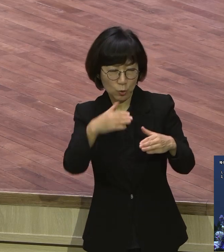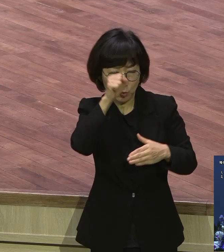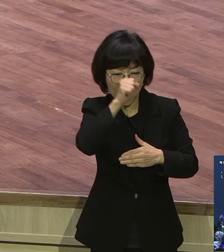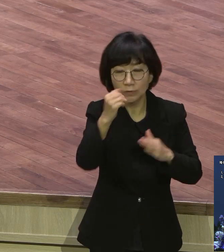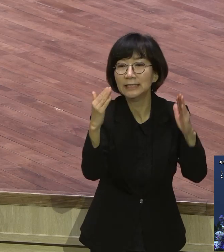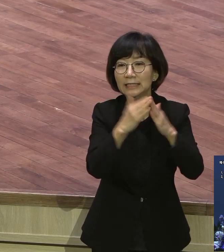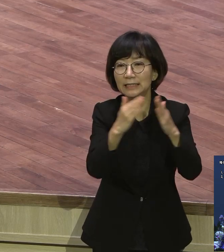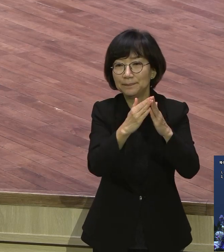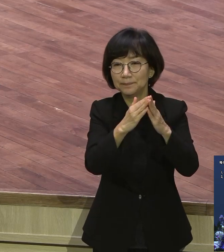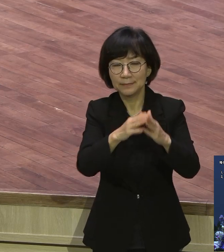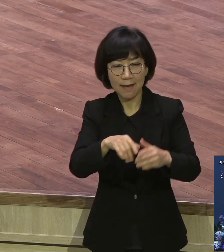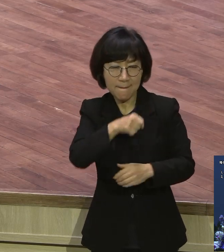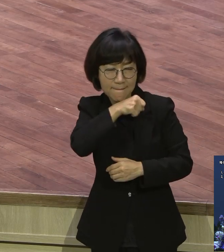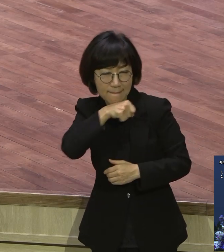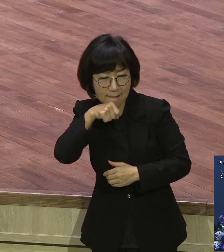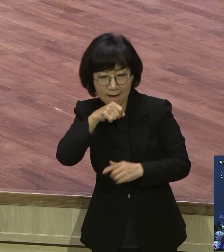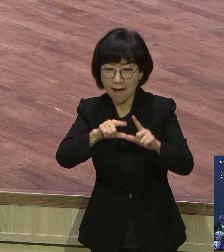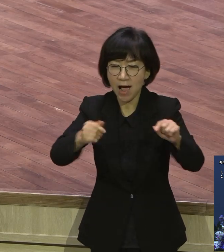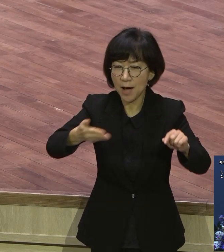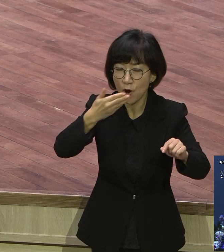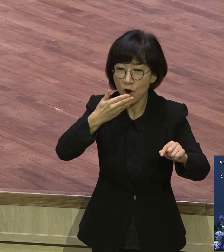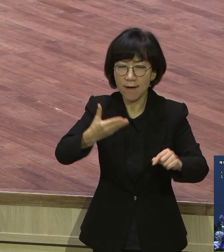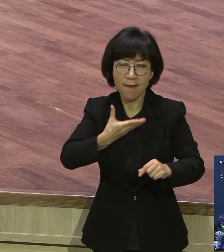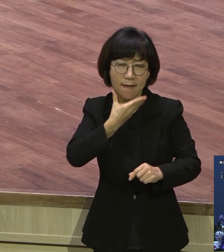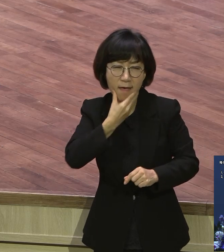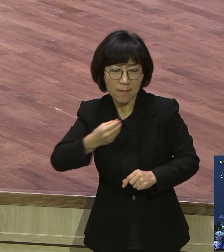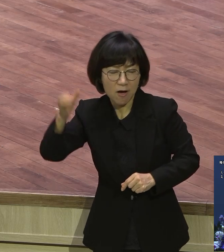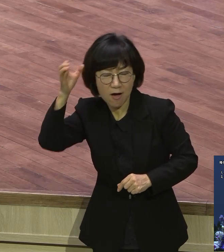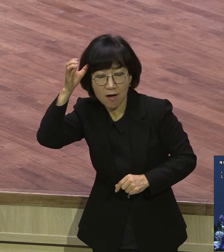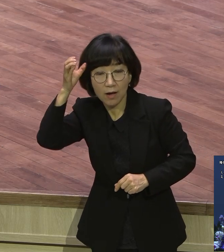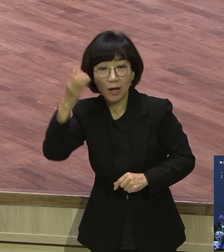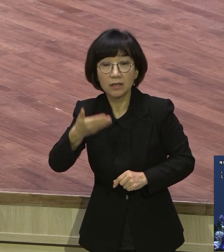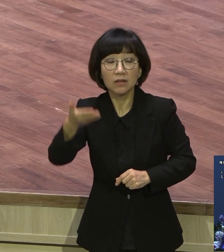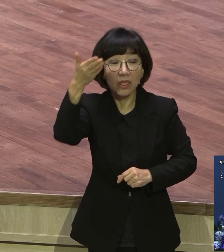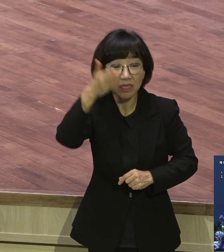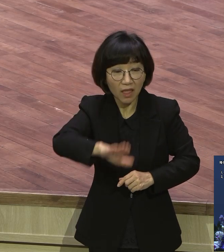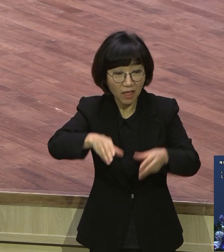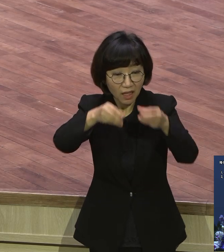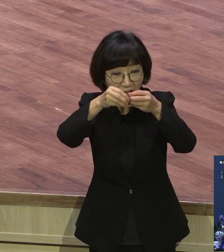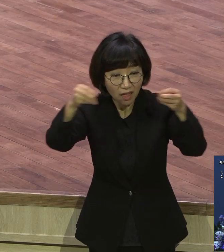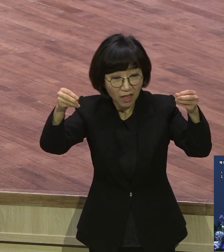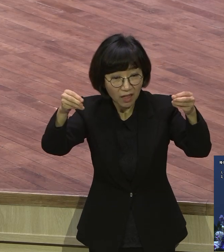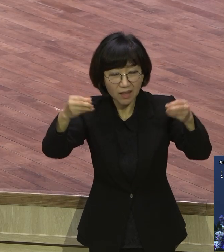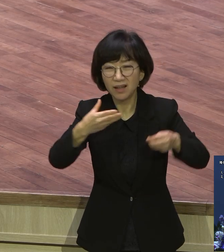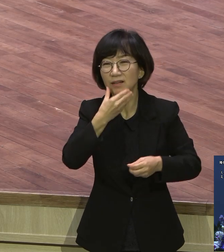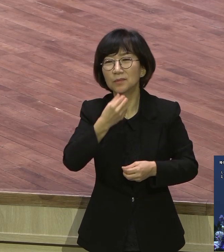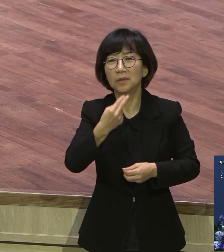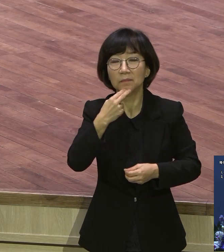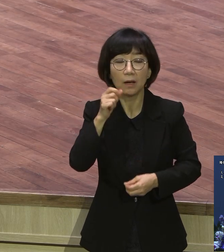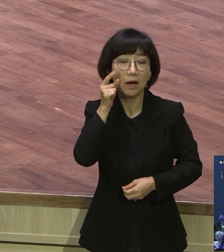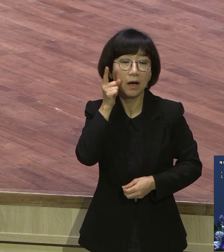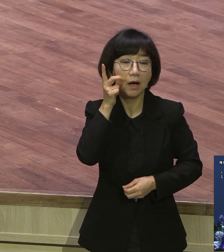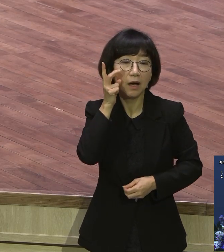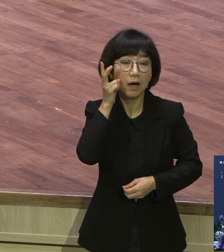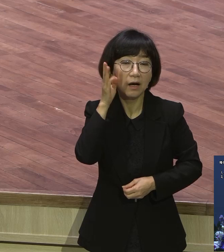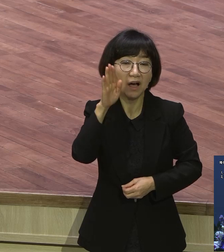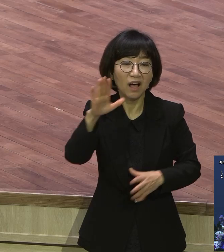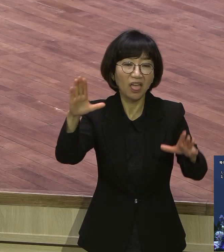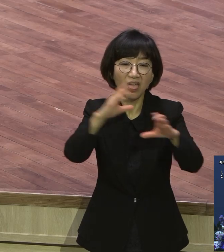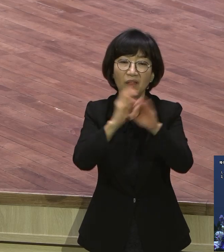집에서 좋은 음식 먹고 좋은 그런 행복해지겠지 그런데 행복합니까? 석 달 안 갑니다 석 달 6개월 안